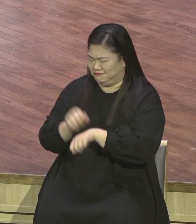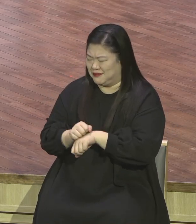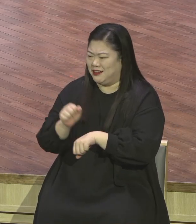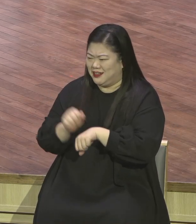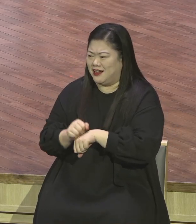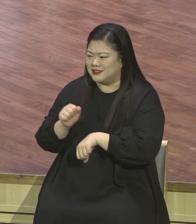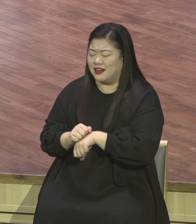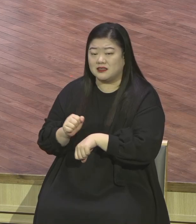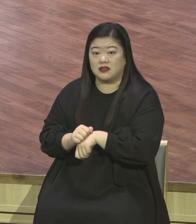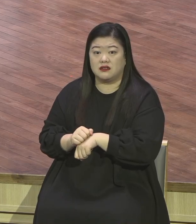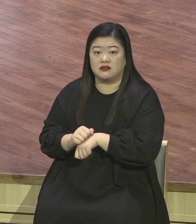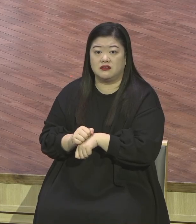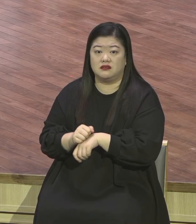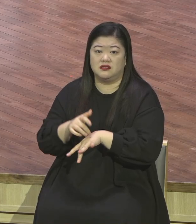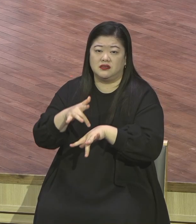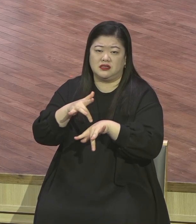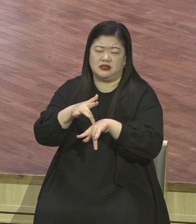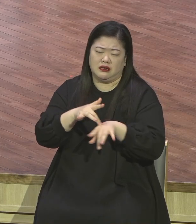오늘 본문에 보면